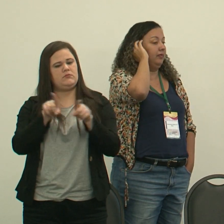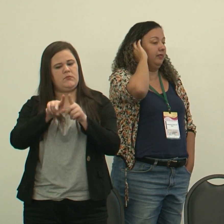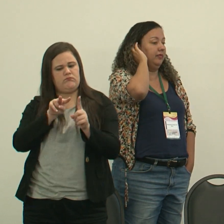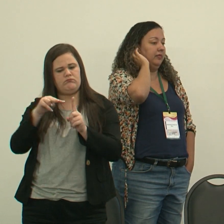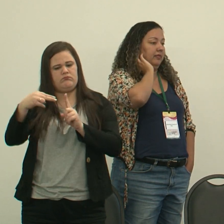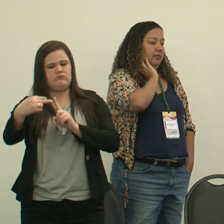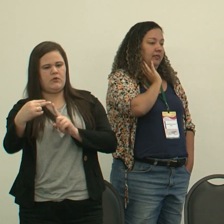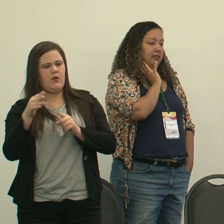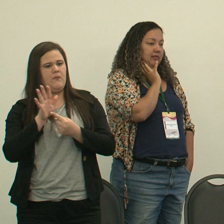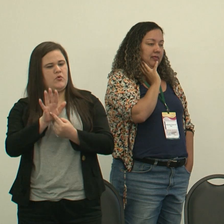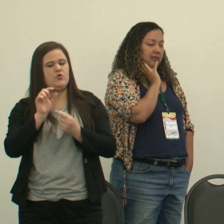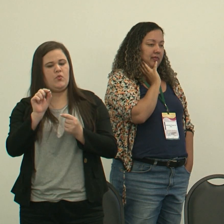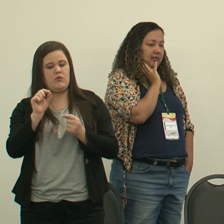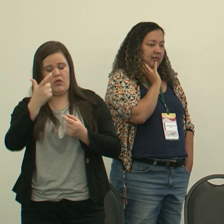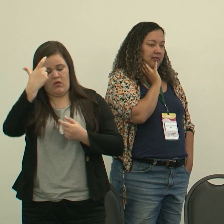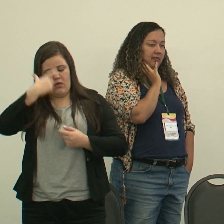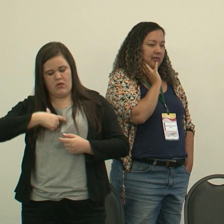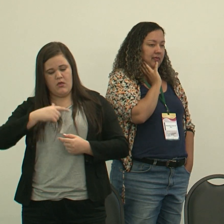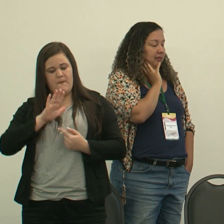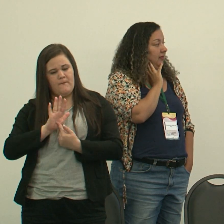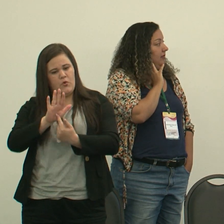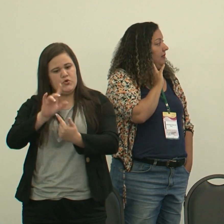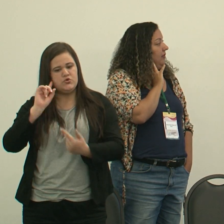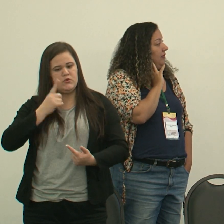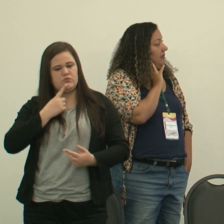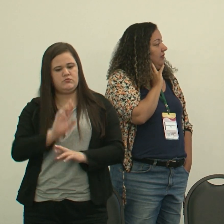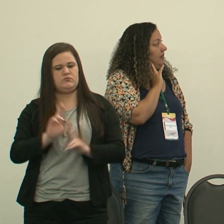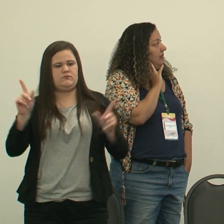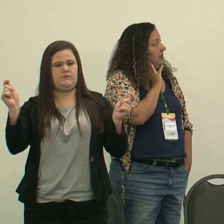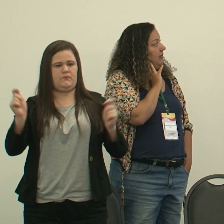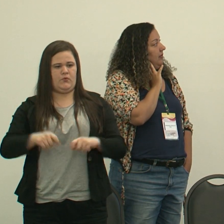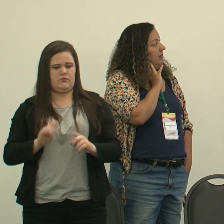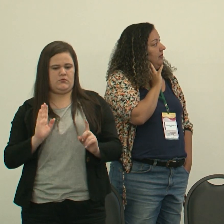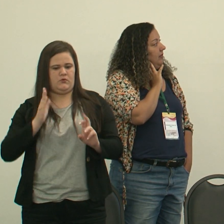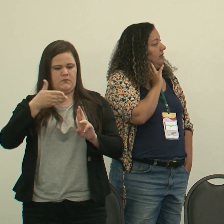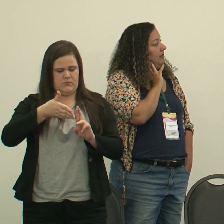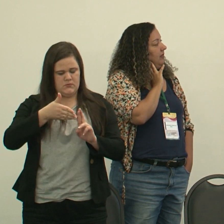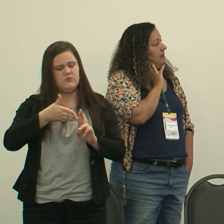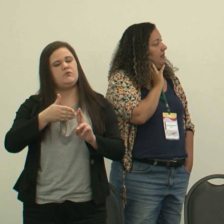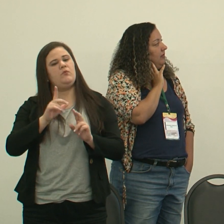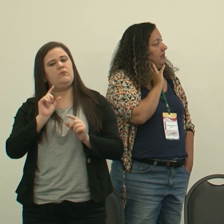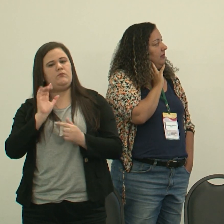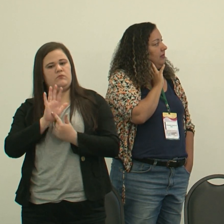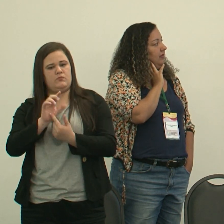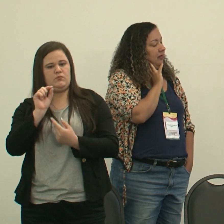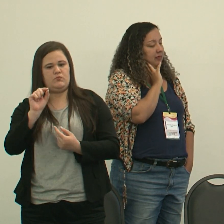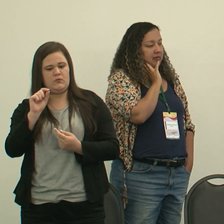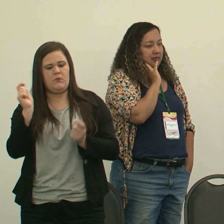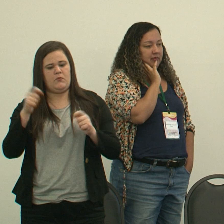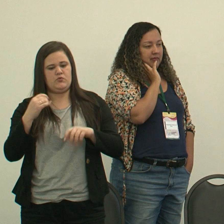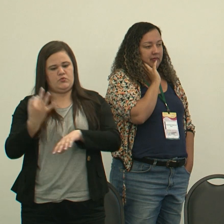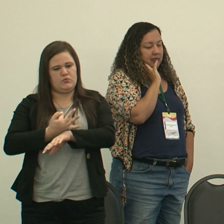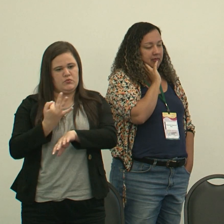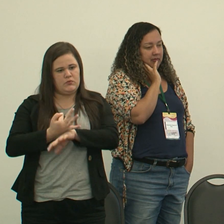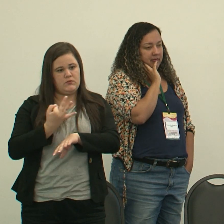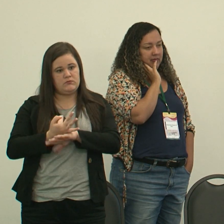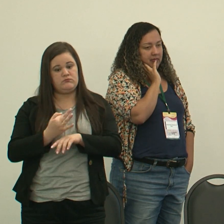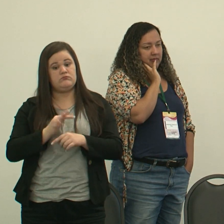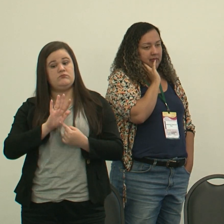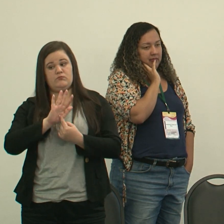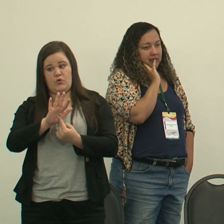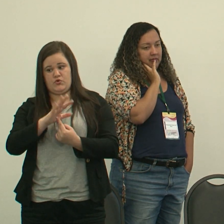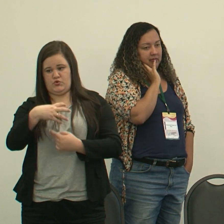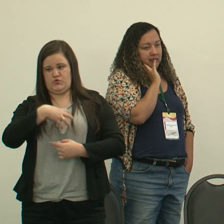de representar esse surdo que os encaminhem, né, com mais tolerância para o reconhecimento de diferentes formas